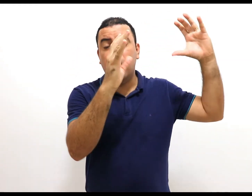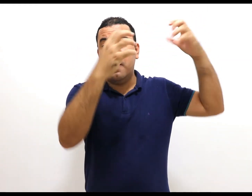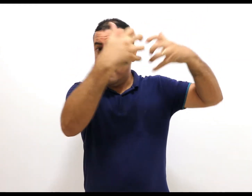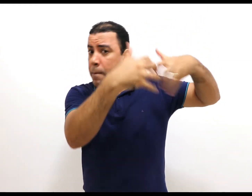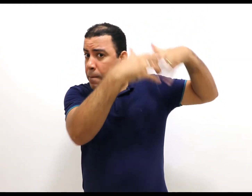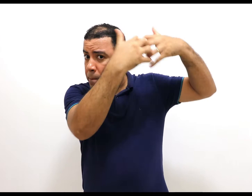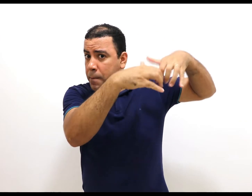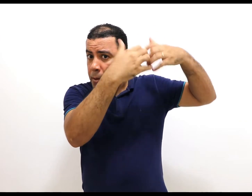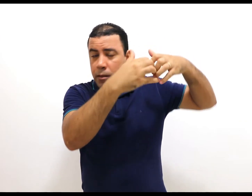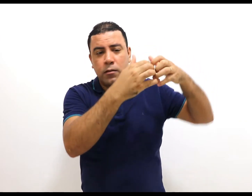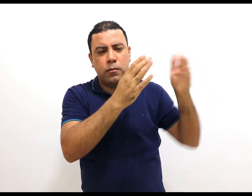pensamento.